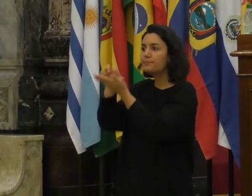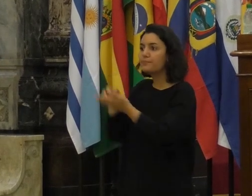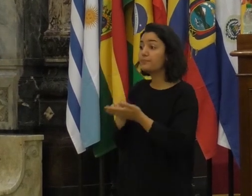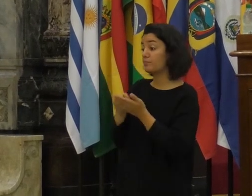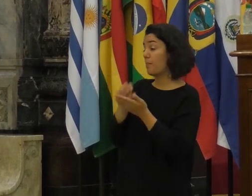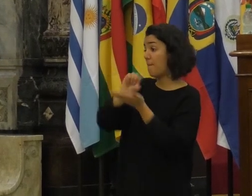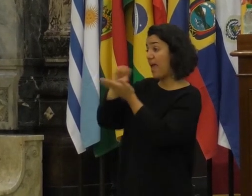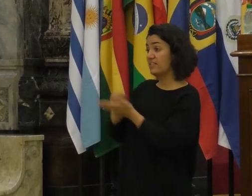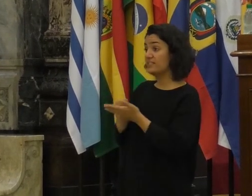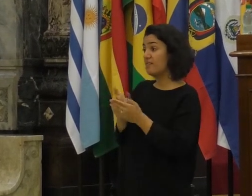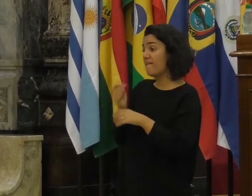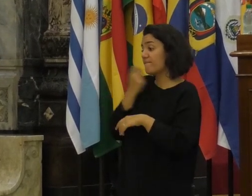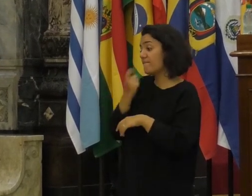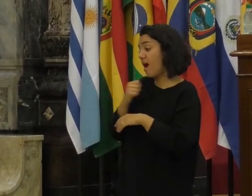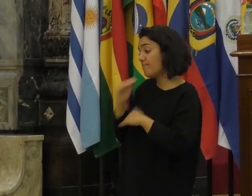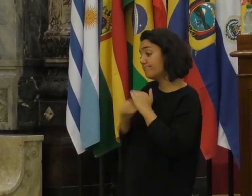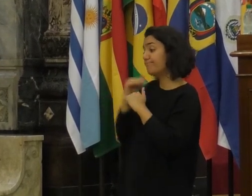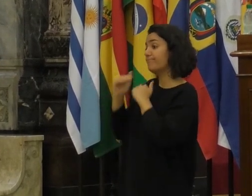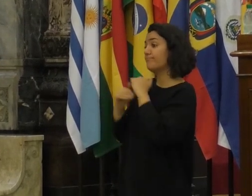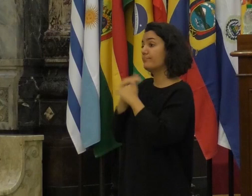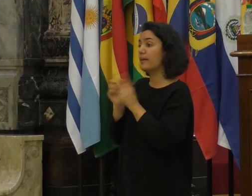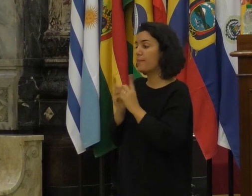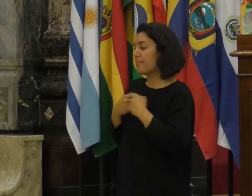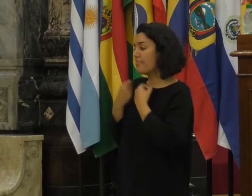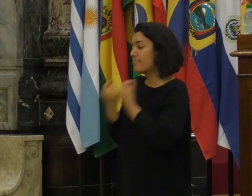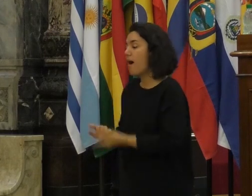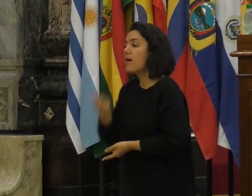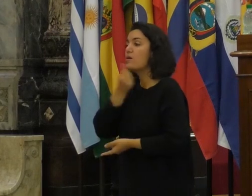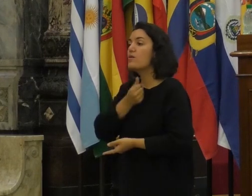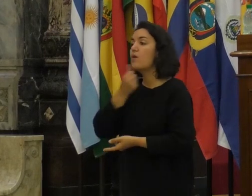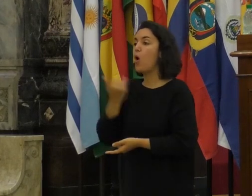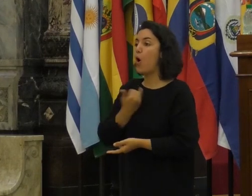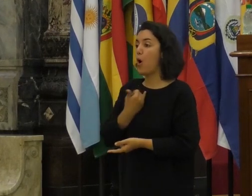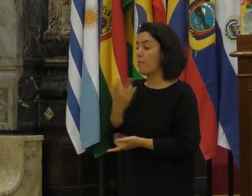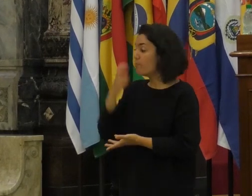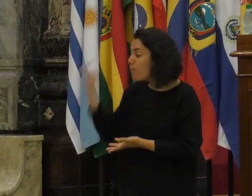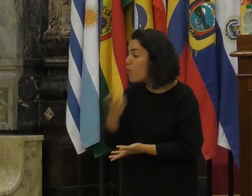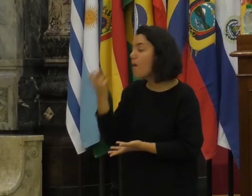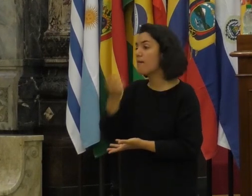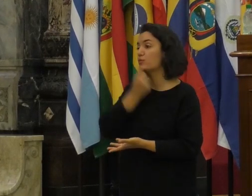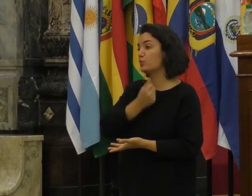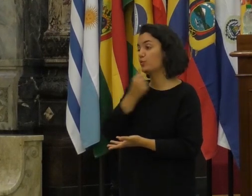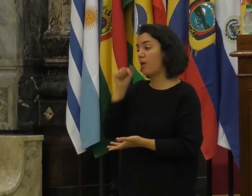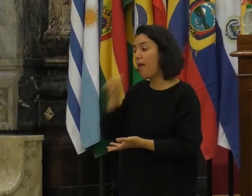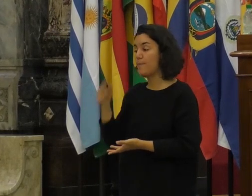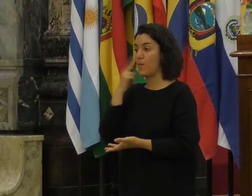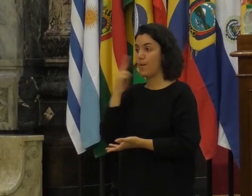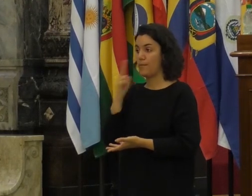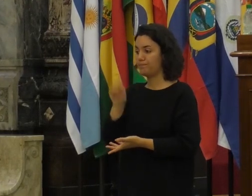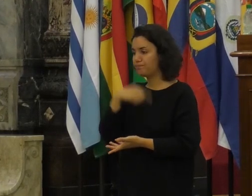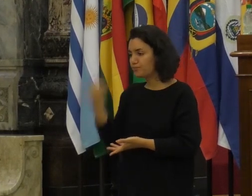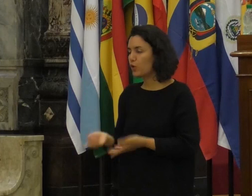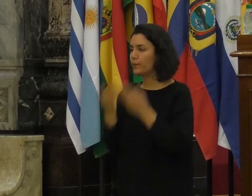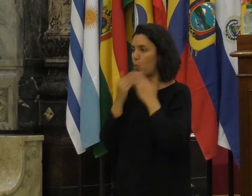desarrollo y en la contribución a su solución, a la búsqueda de soluciones para estos problemas. Otra